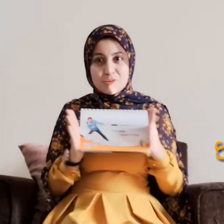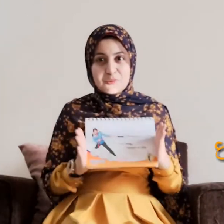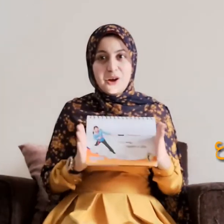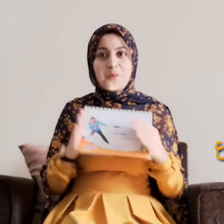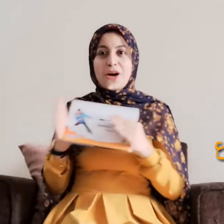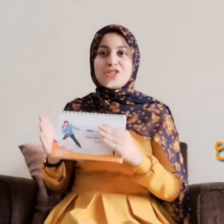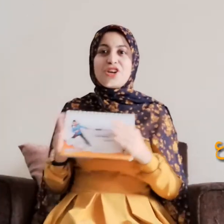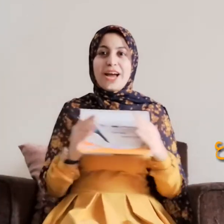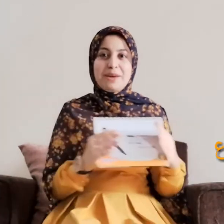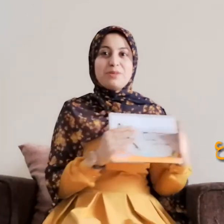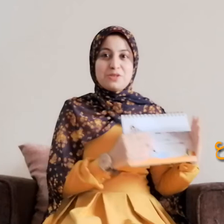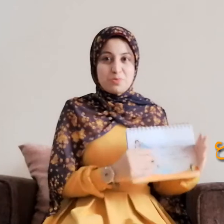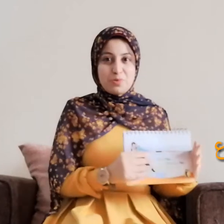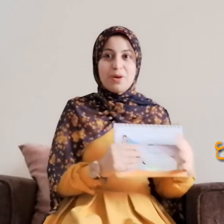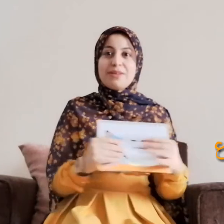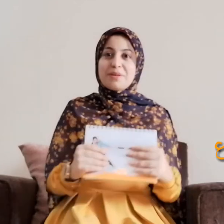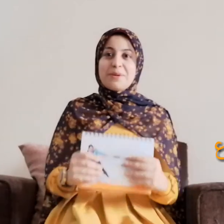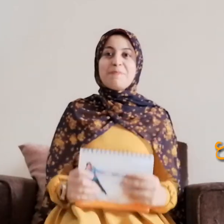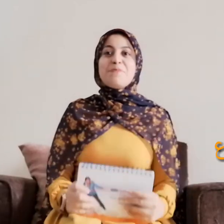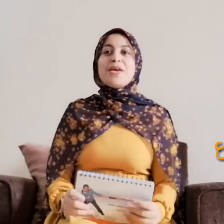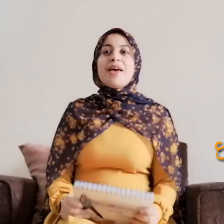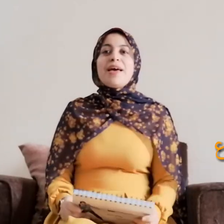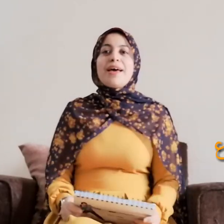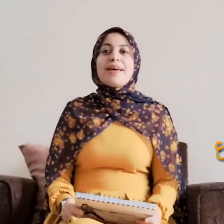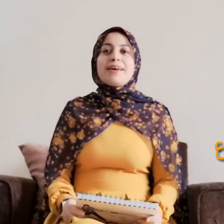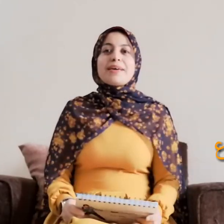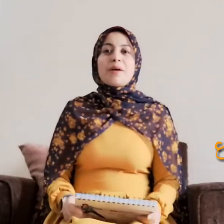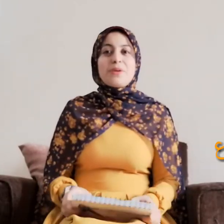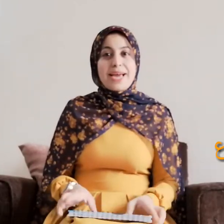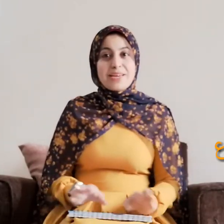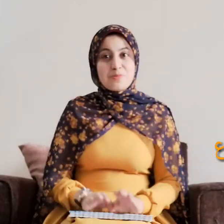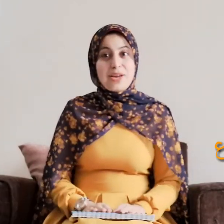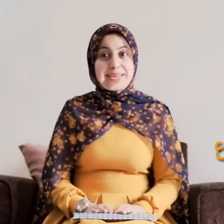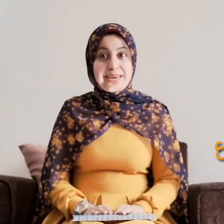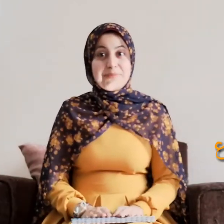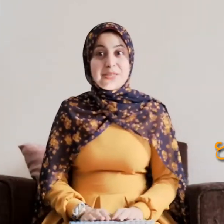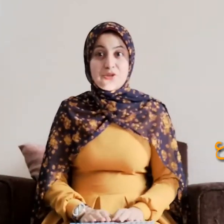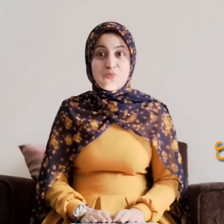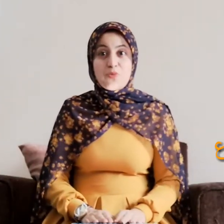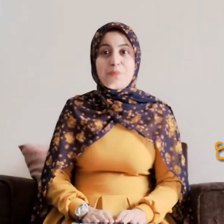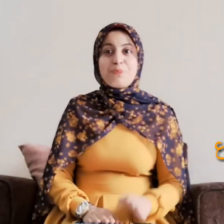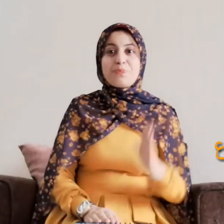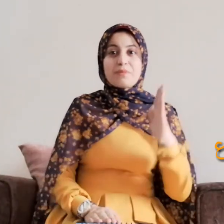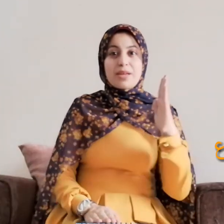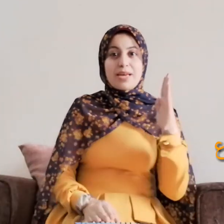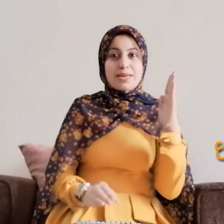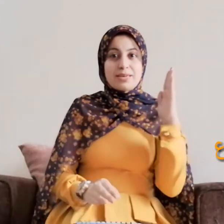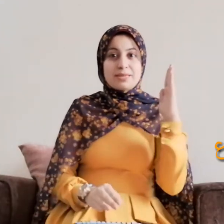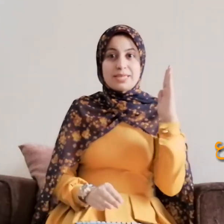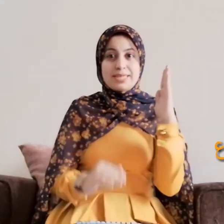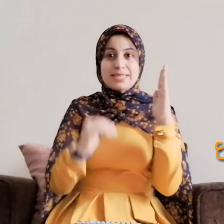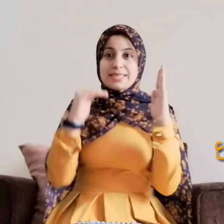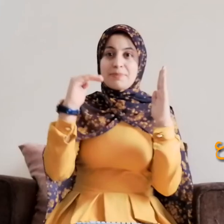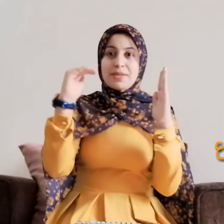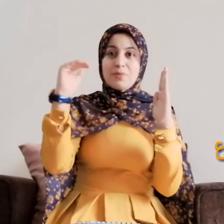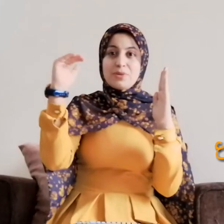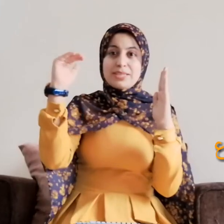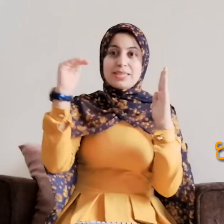الأسبوع، وهنشرح أيام الأسبوع. تمام؟ أول حاجة نقول أيام الأسبوع. الإيد دي ثابتة والإيد دي